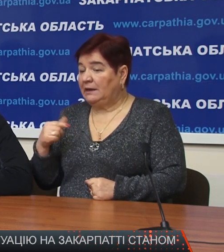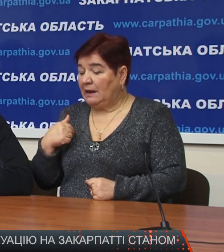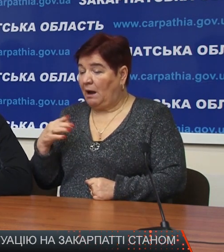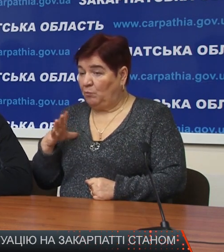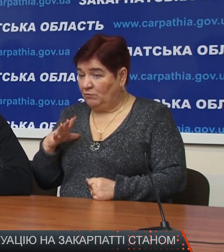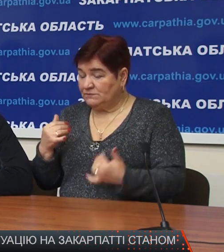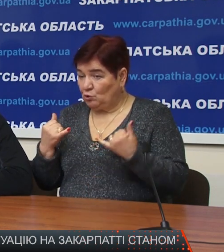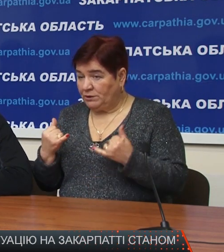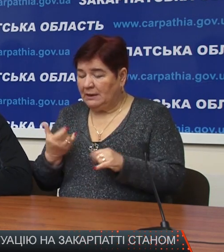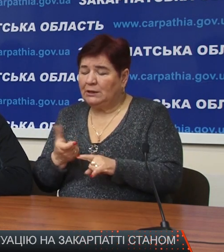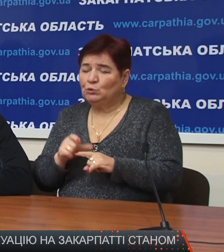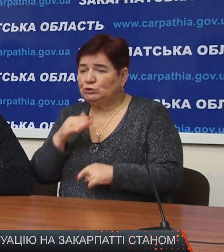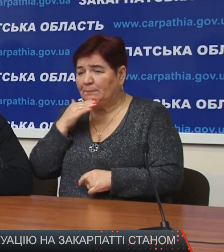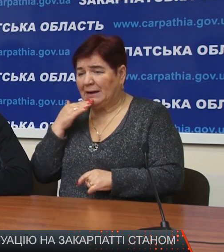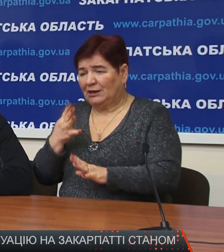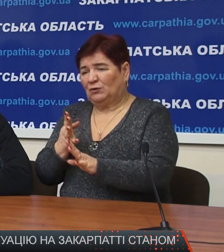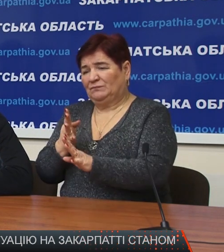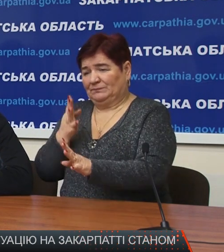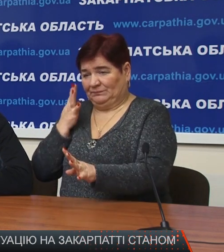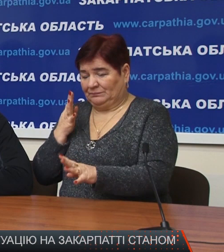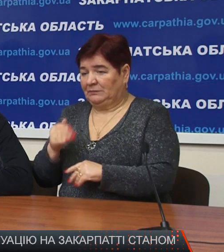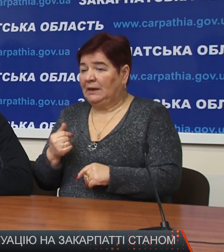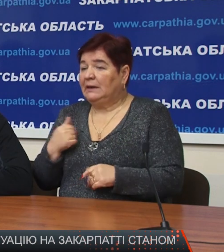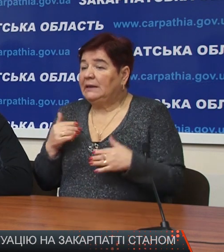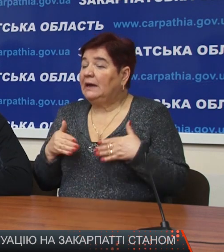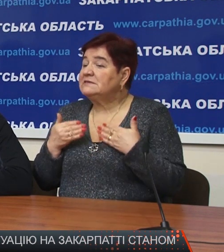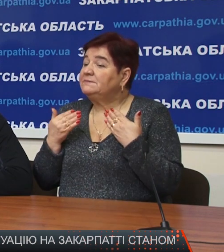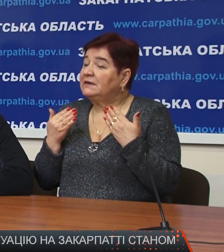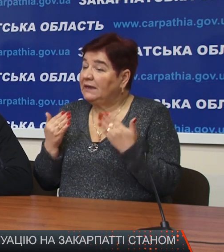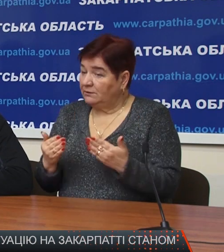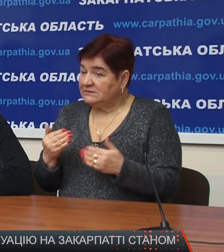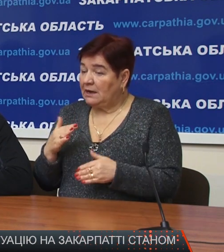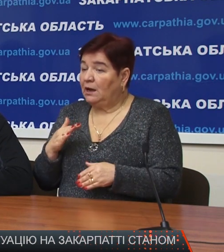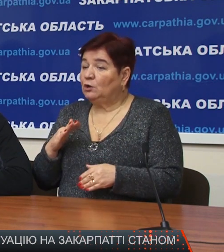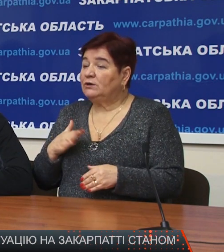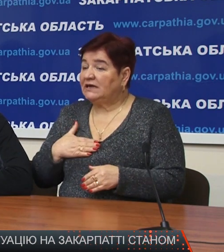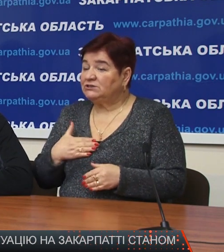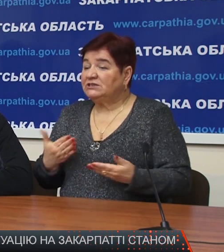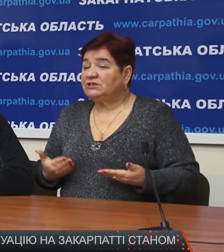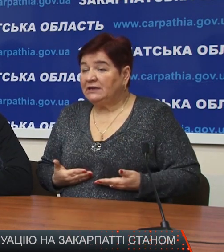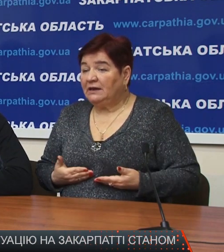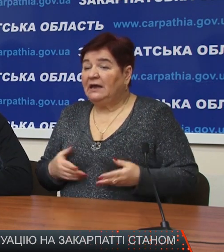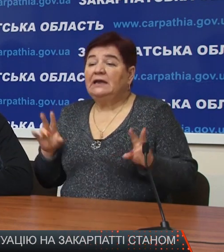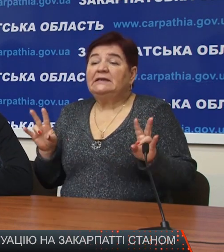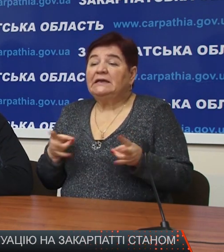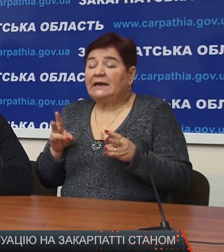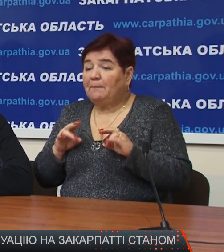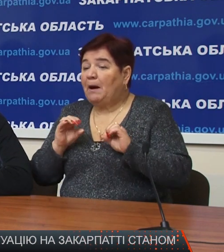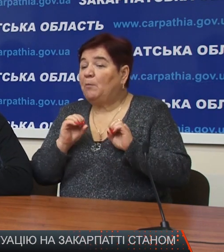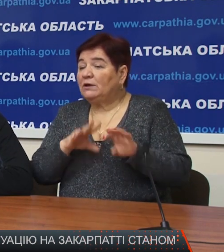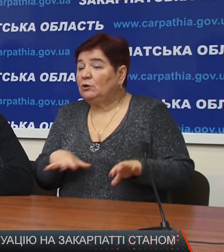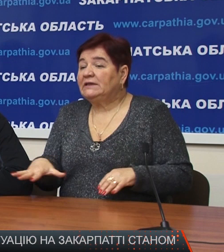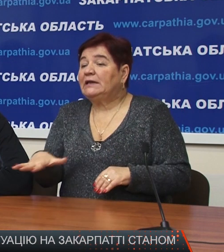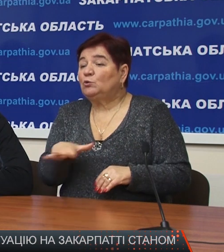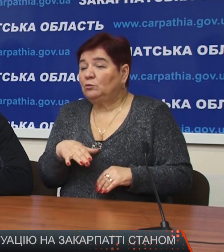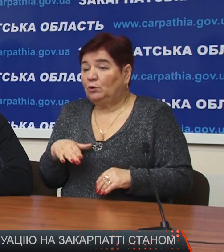пості Ужгороді, дуже їх багато в черзі. Я звертаюся до наших мешканців. Немає необхідності покидувати